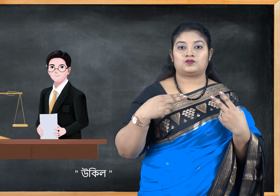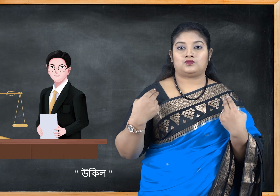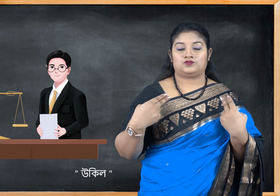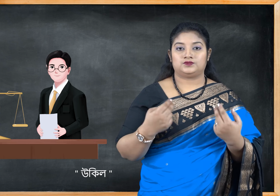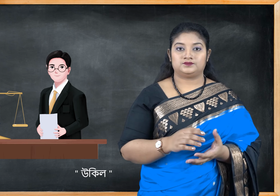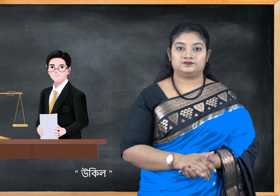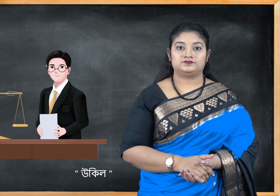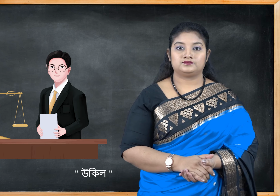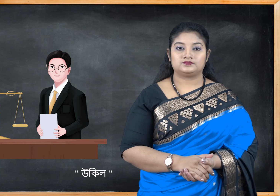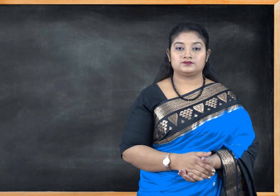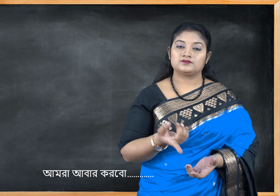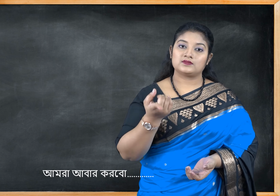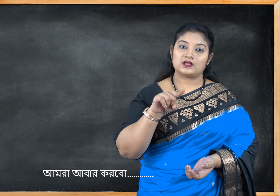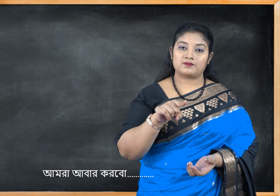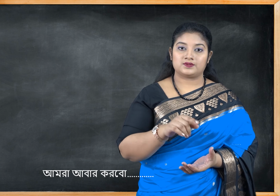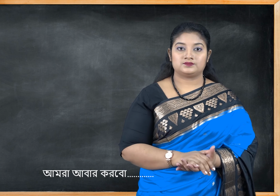উকিল। আমরা আবার করব